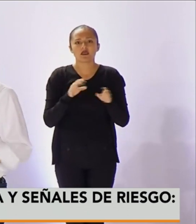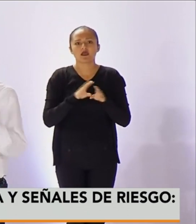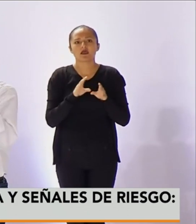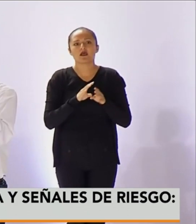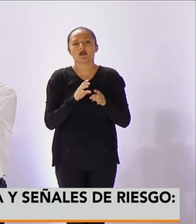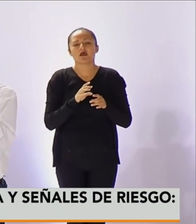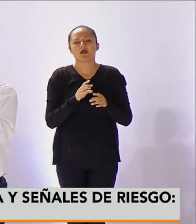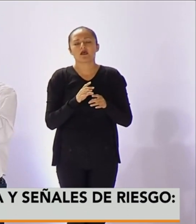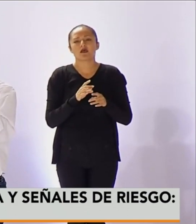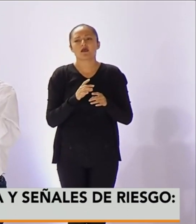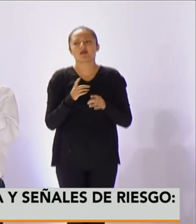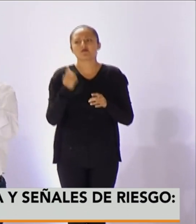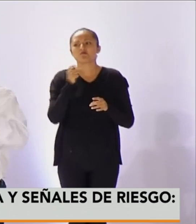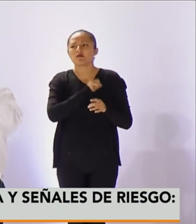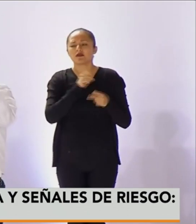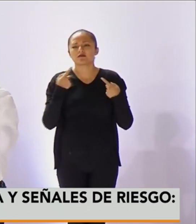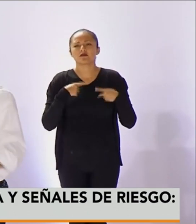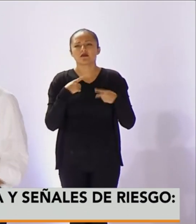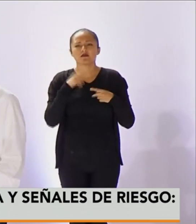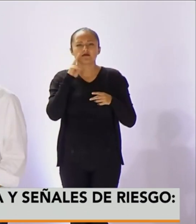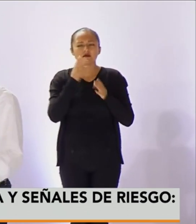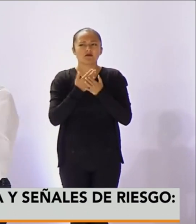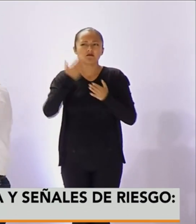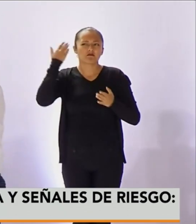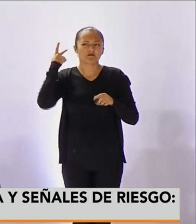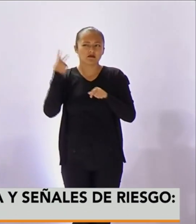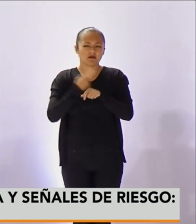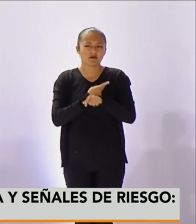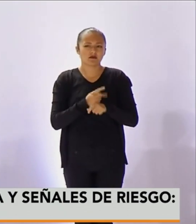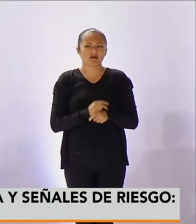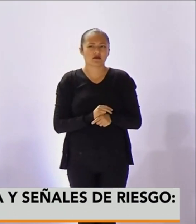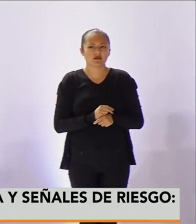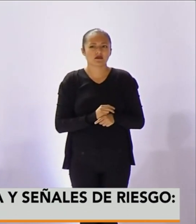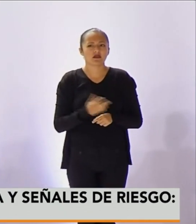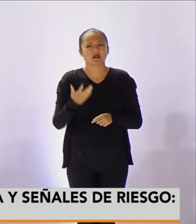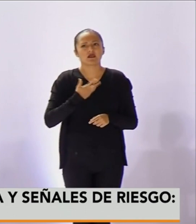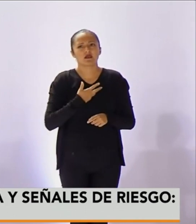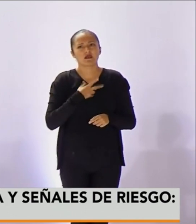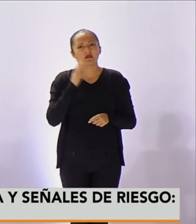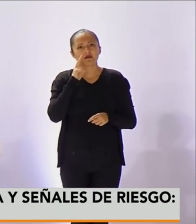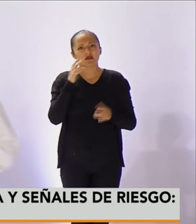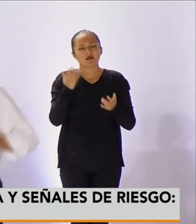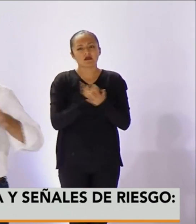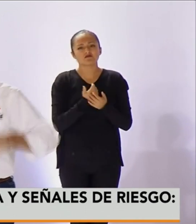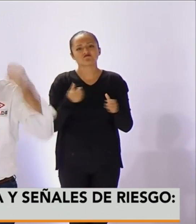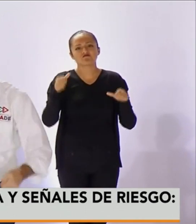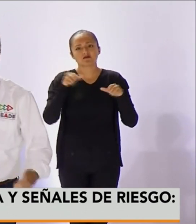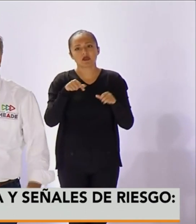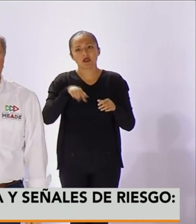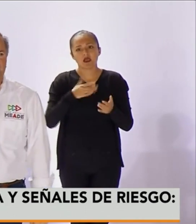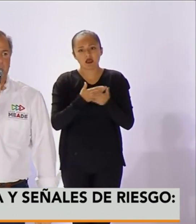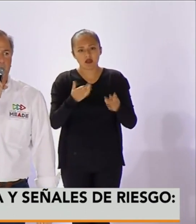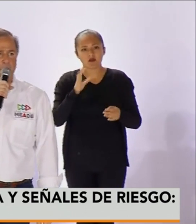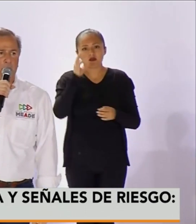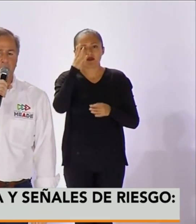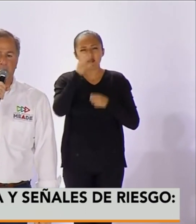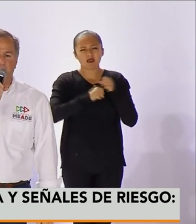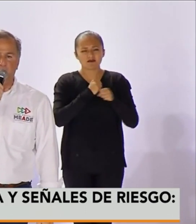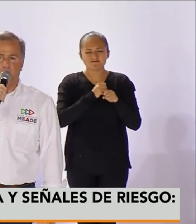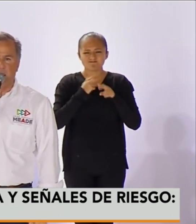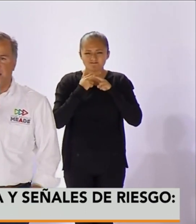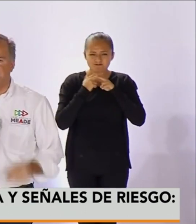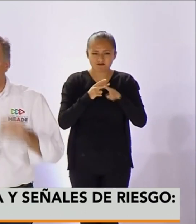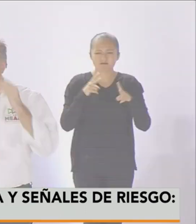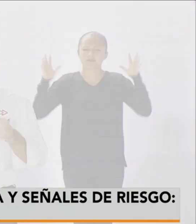rigideces, cuando volteamos a ver al pasado, perdemos lo que hemos ganado en estos 44 años